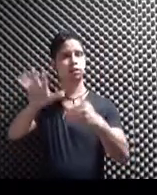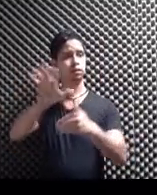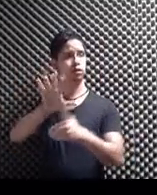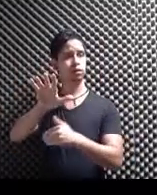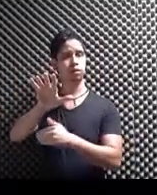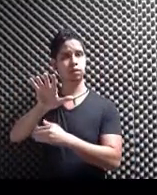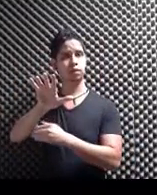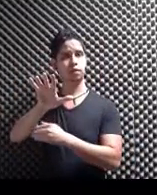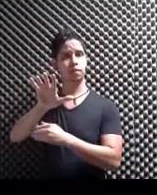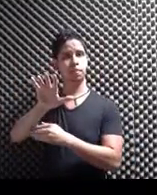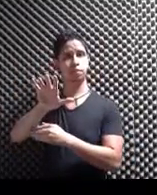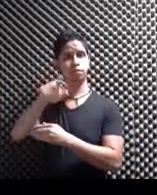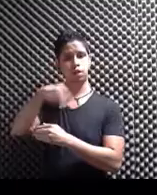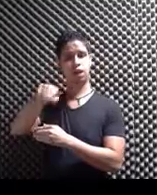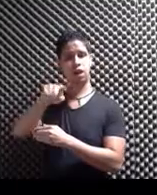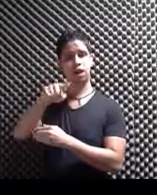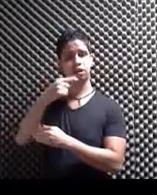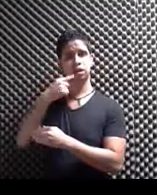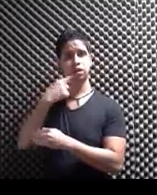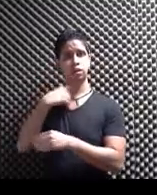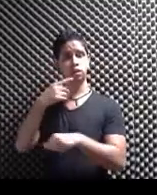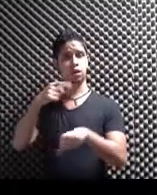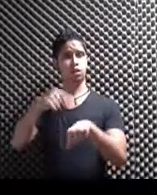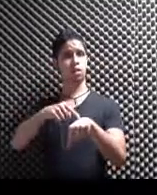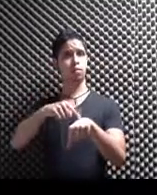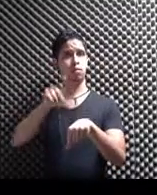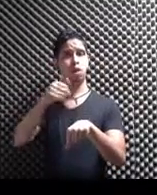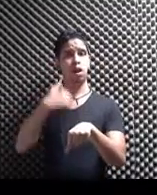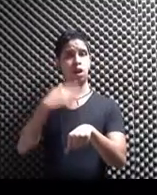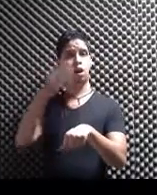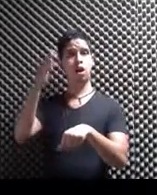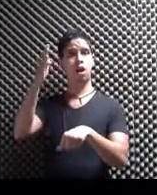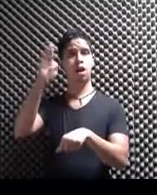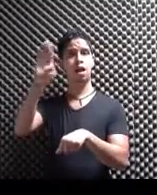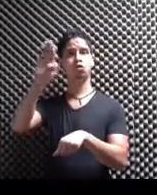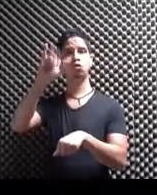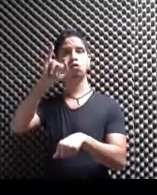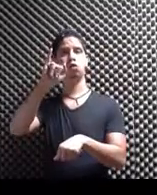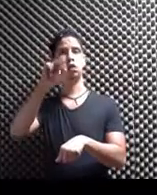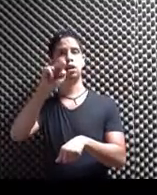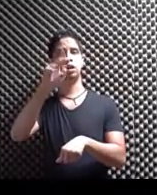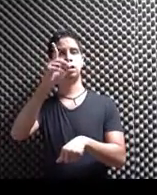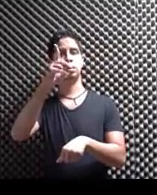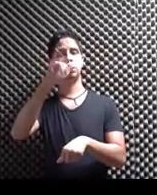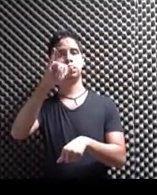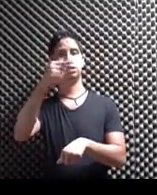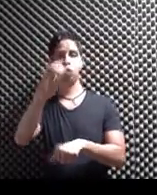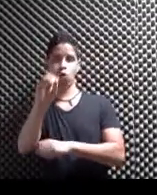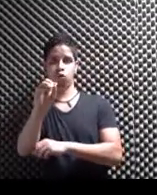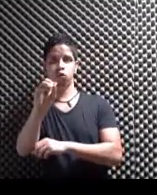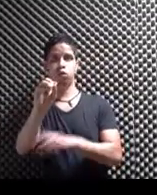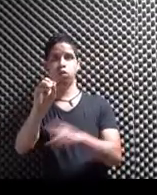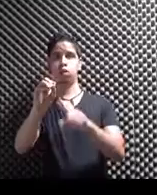me vibra ¿Cómo? En esta temporada navideña el azul índigo ¿Viste? Que este es mi color Es